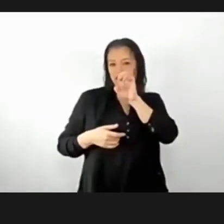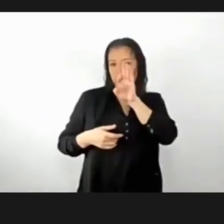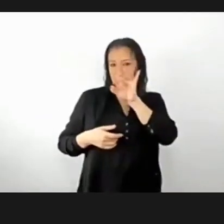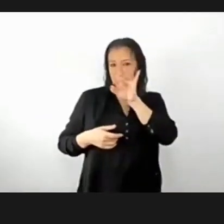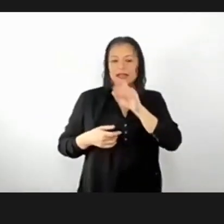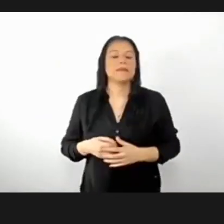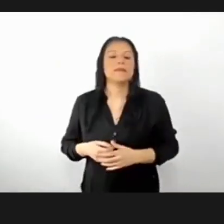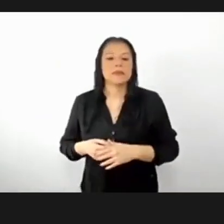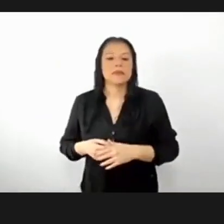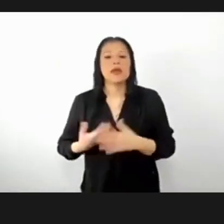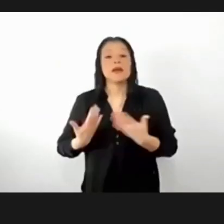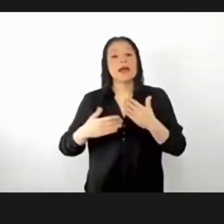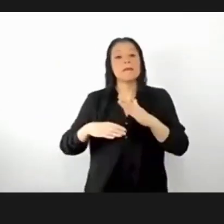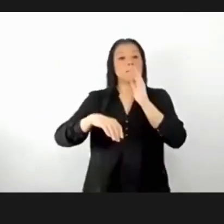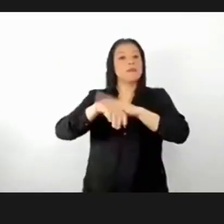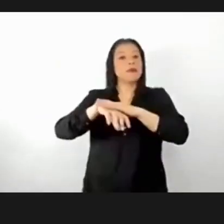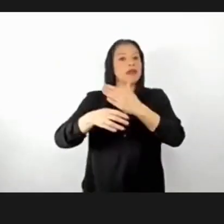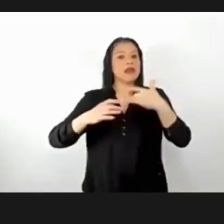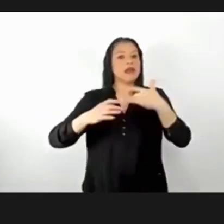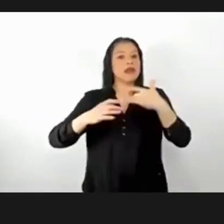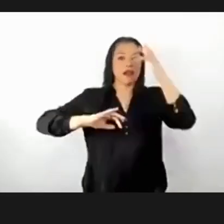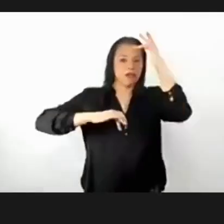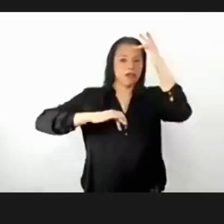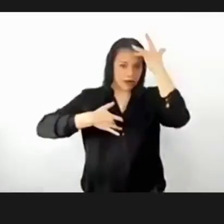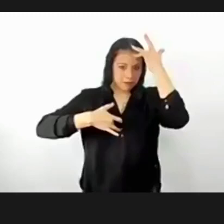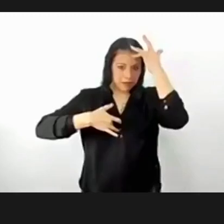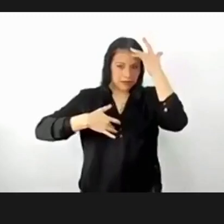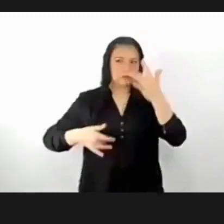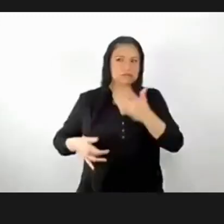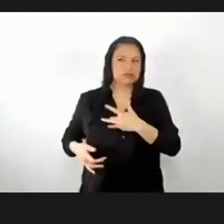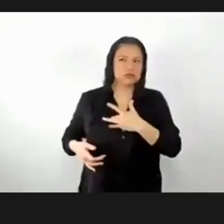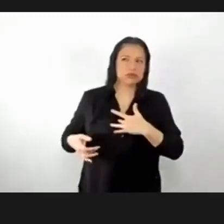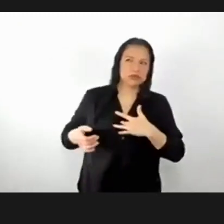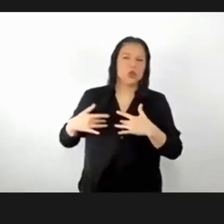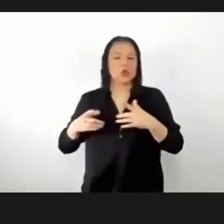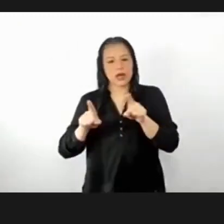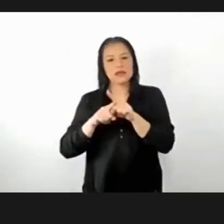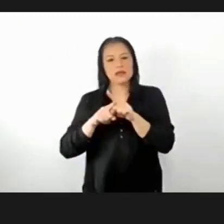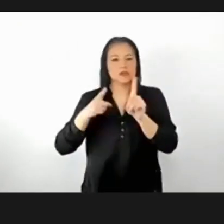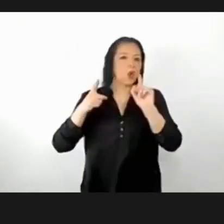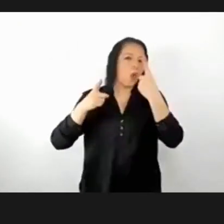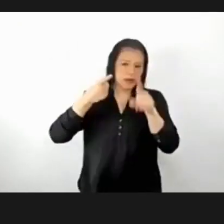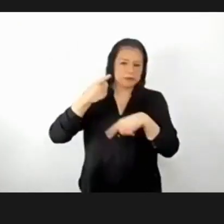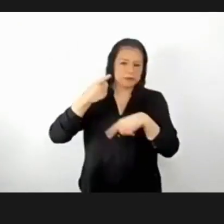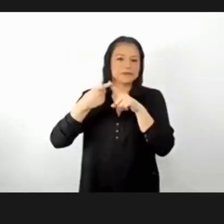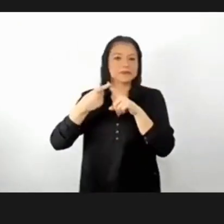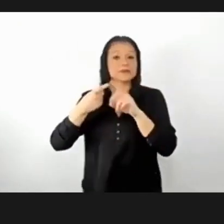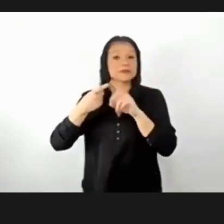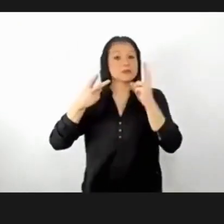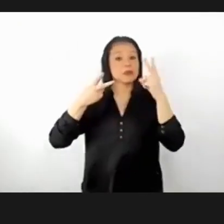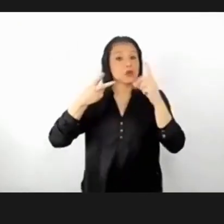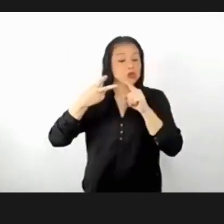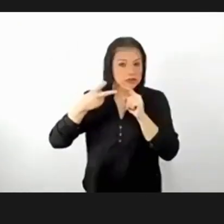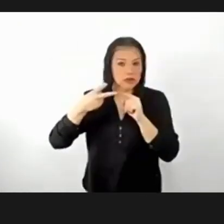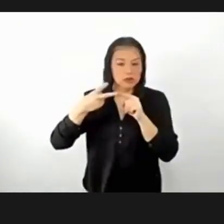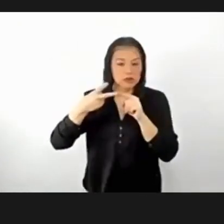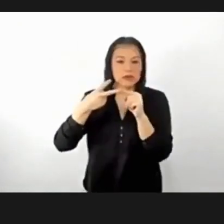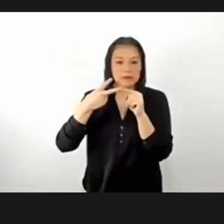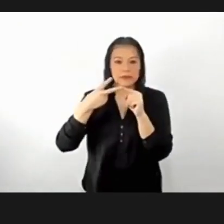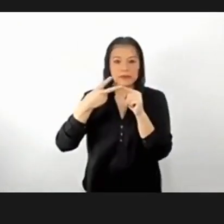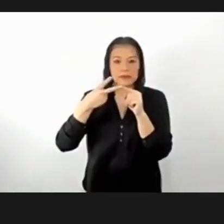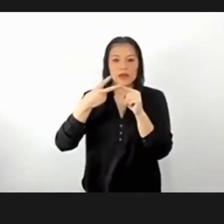decir, para prevenir la enfermedad sintomática, que da síntomas. Ese es un tipo de eficacia. Pero hay un segundo tipo de eficacia